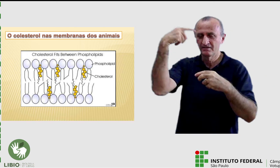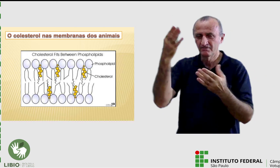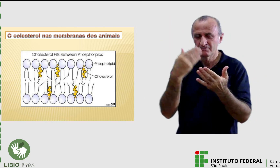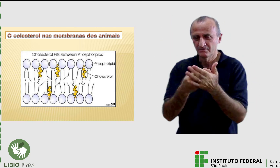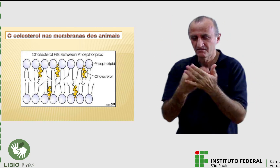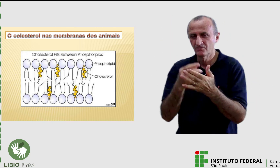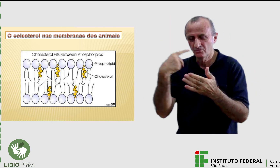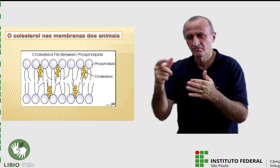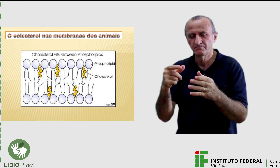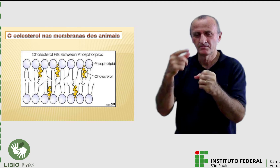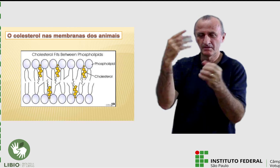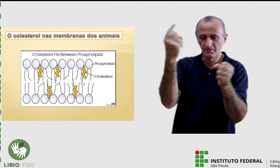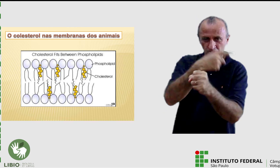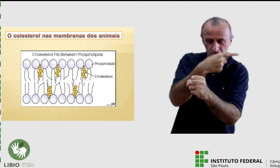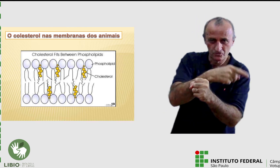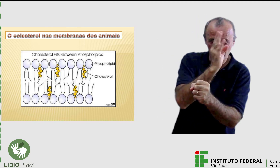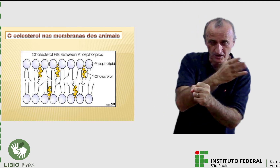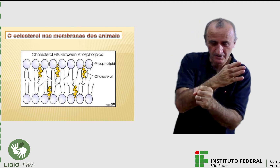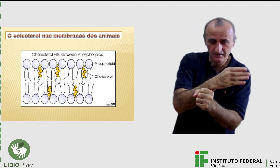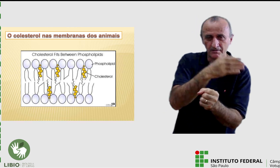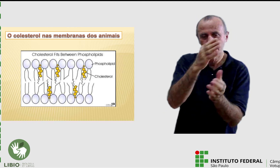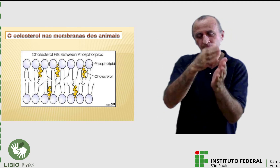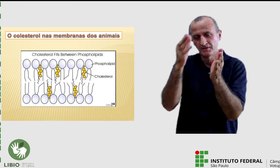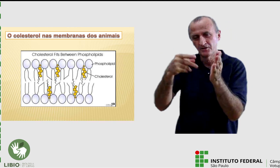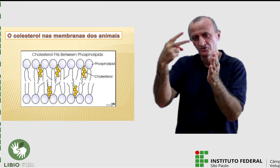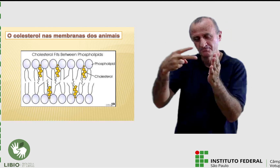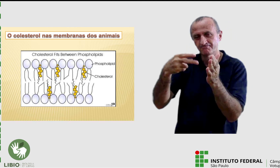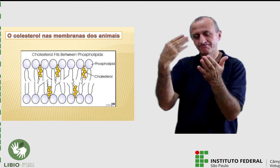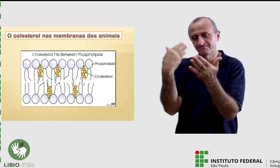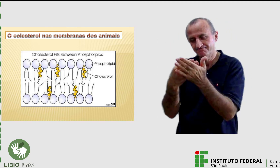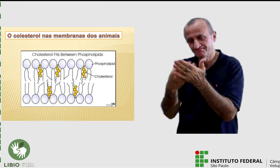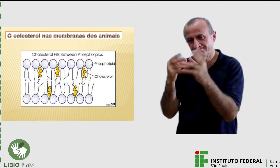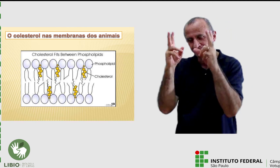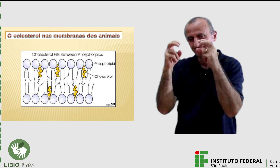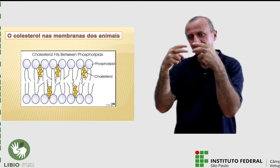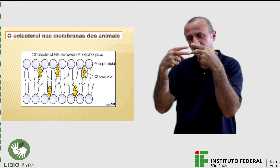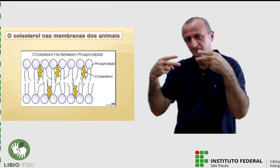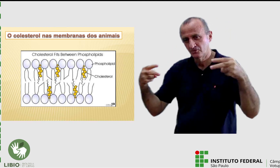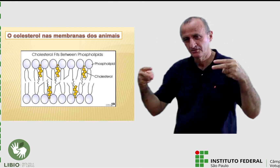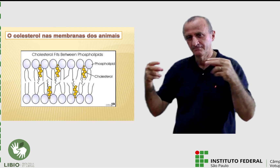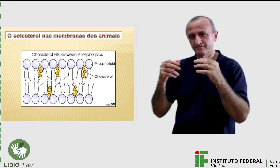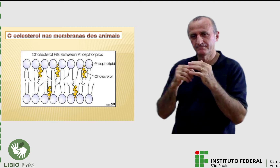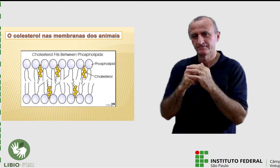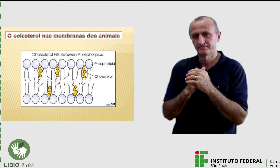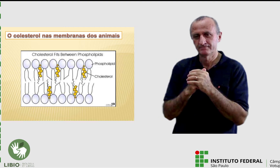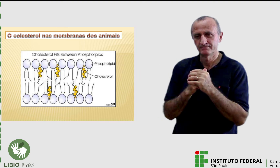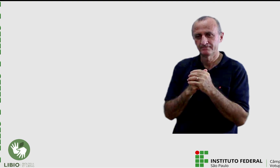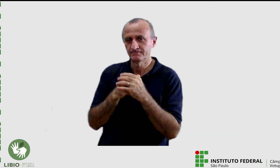esse tema nessa segunda parte, falando das proteínas de membrana.